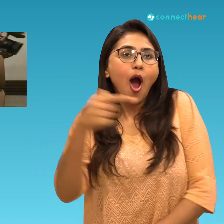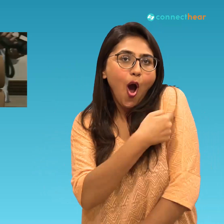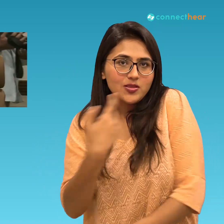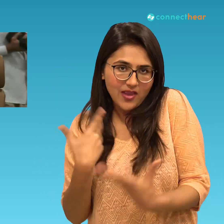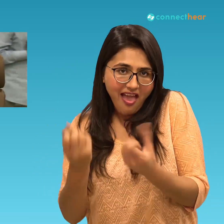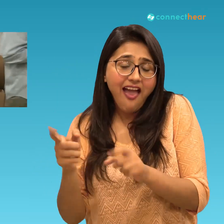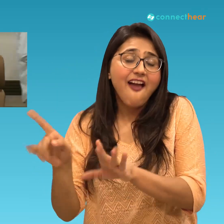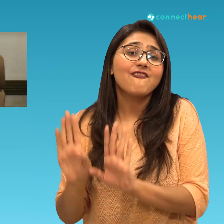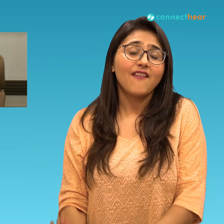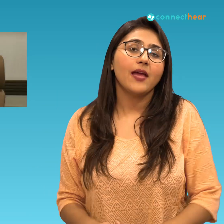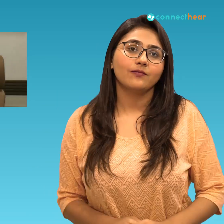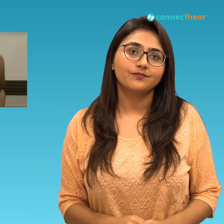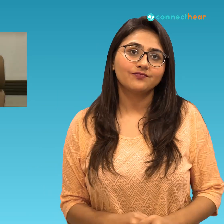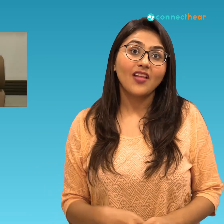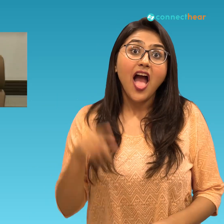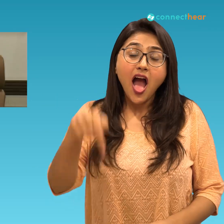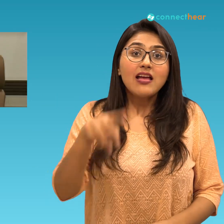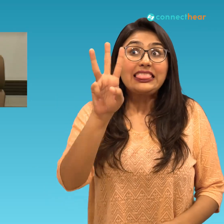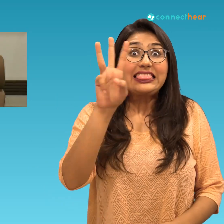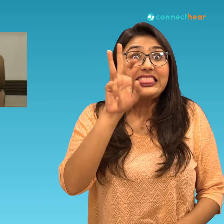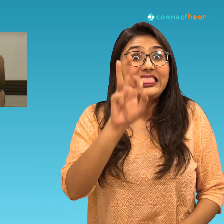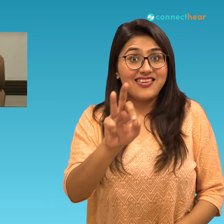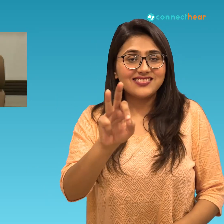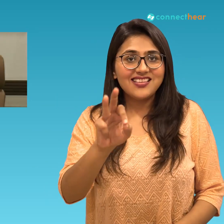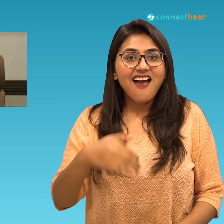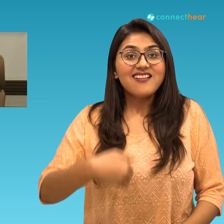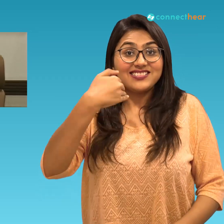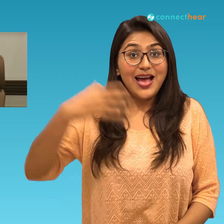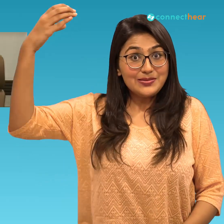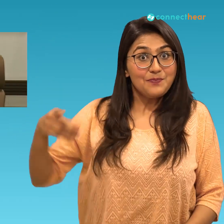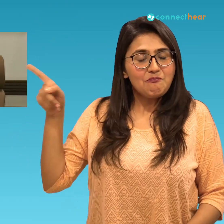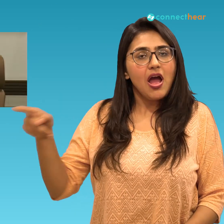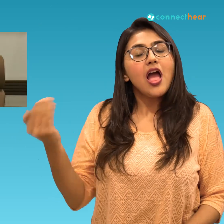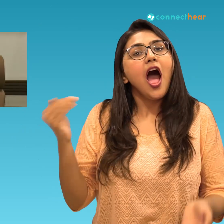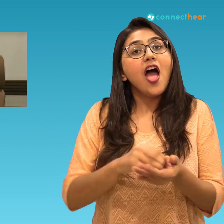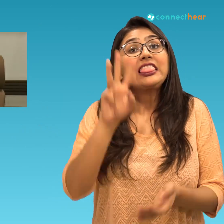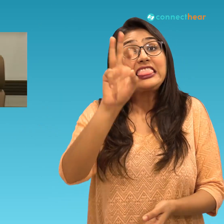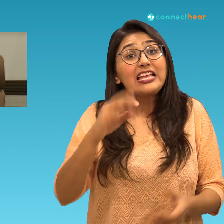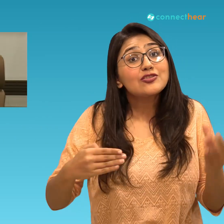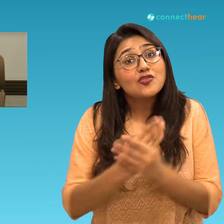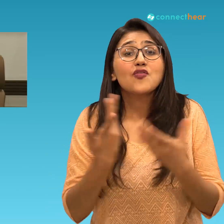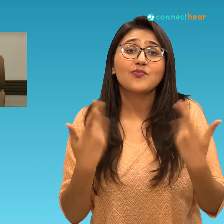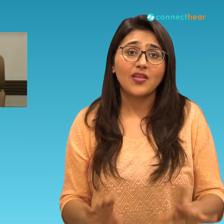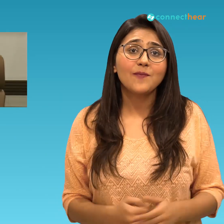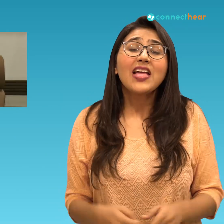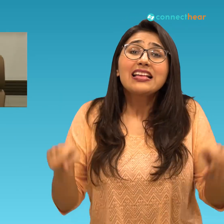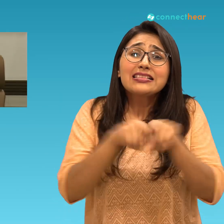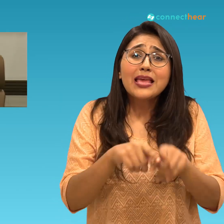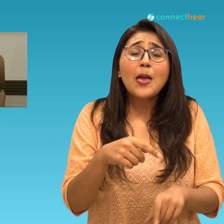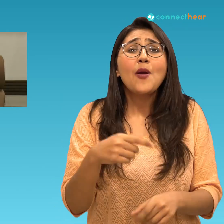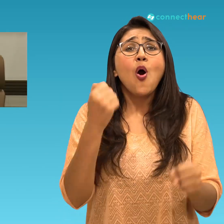30 وینٹیلیٹرز تو آج کی صبح میں ایڈ ہو گئے، اور حکومت مسلسل کوشش کر رہی ہے کہ آکسیجنیٹڈ بیڈز، اور اگلے